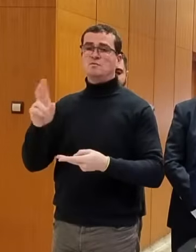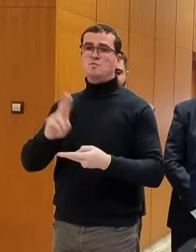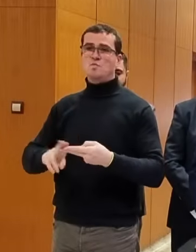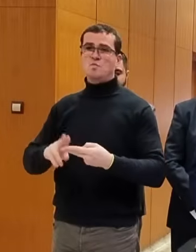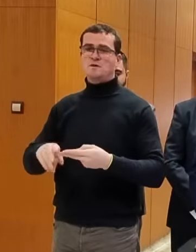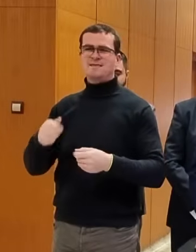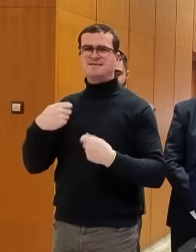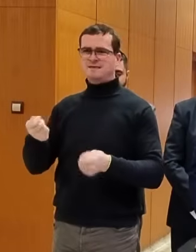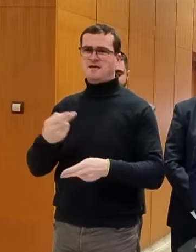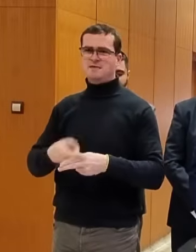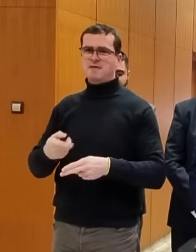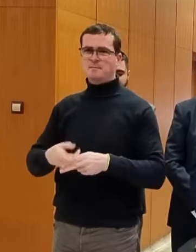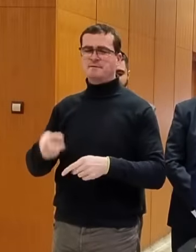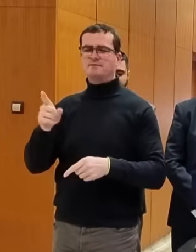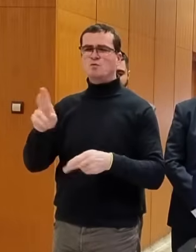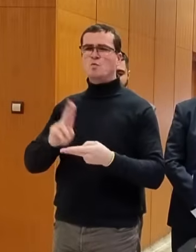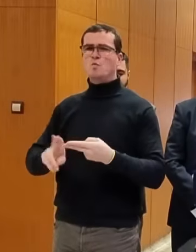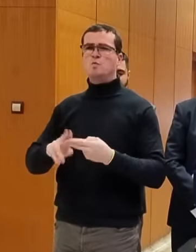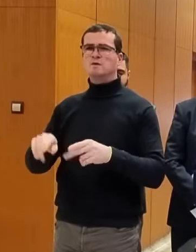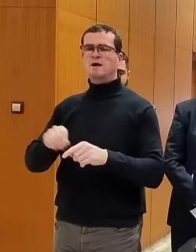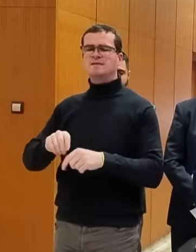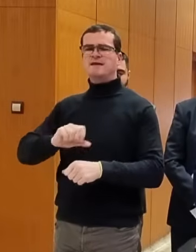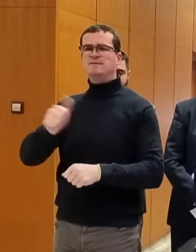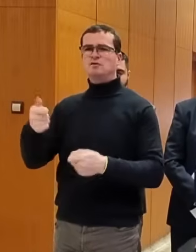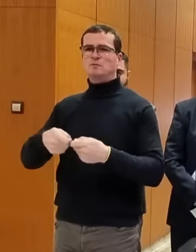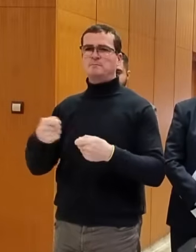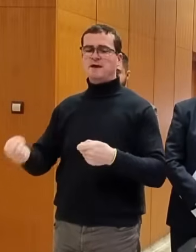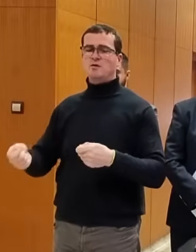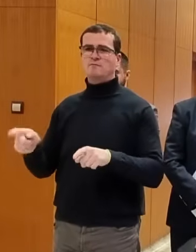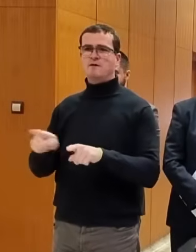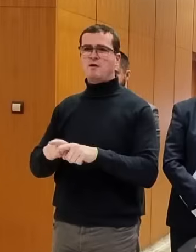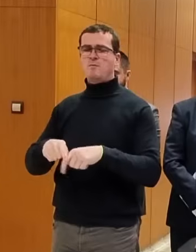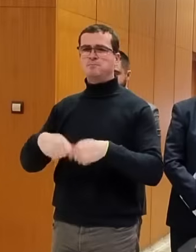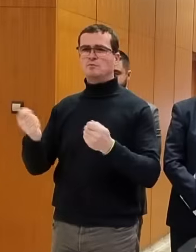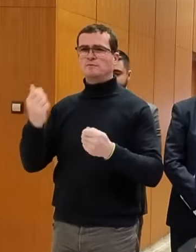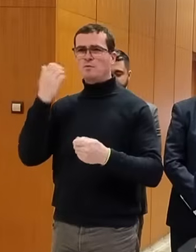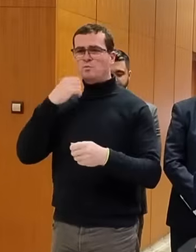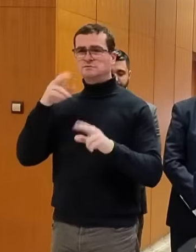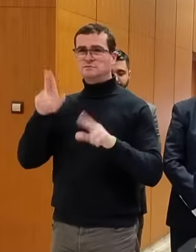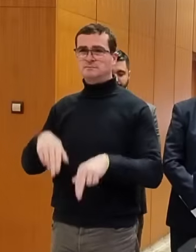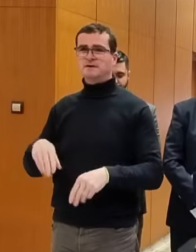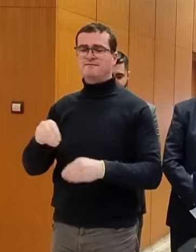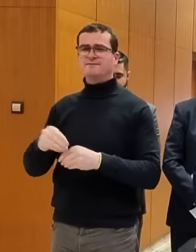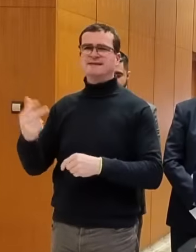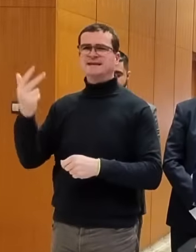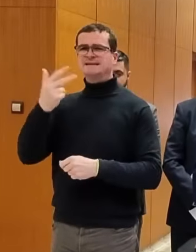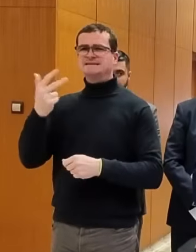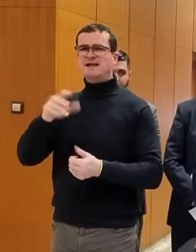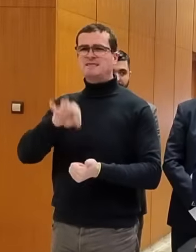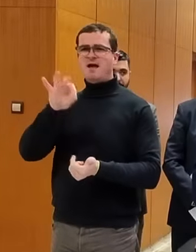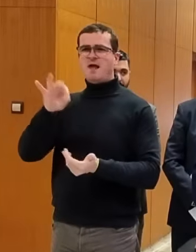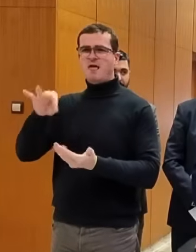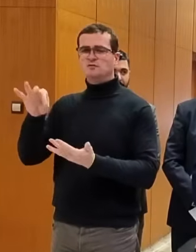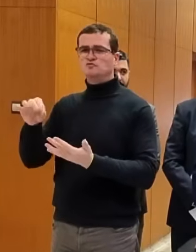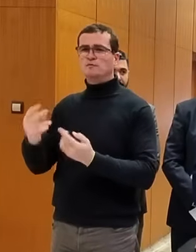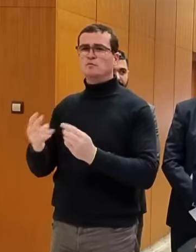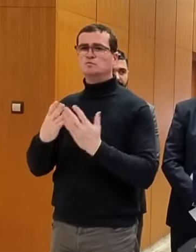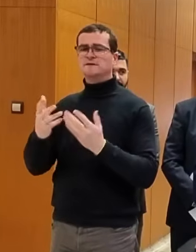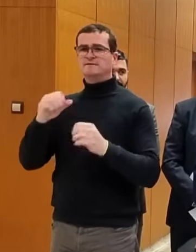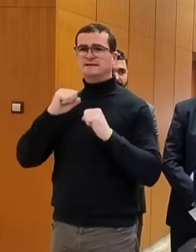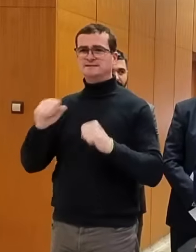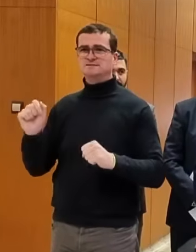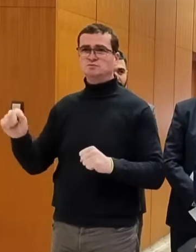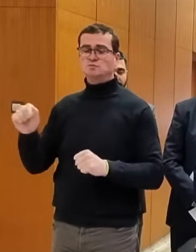podstate nenapraviteľný. Je to úrad, ktorý výraznou mierou prispieval k porušovaniu ľudských práv. Je tu 30 nálezov Ústavného súdu